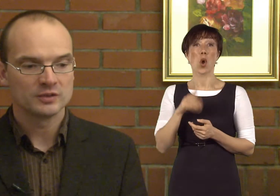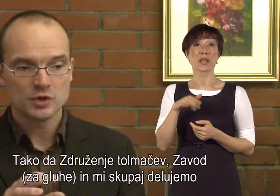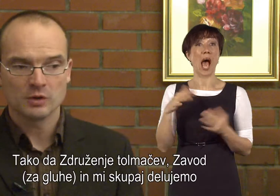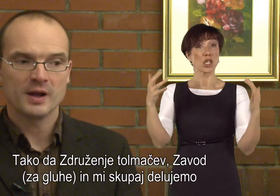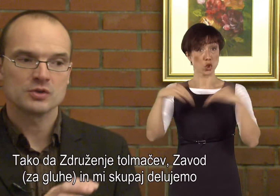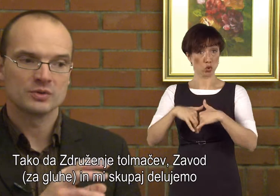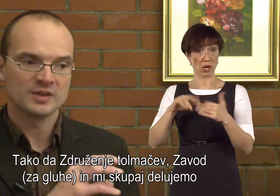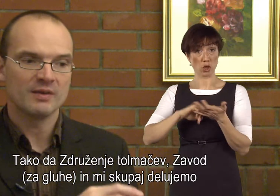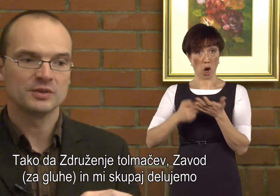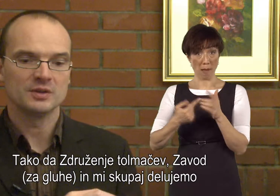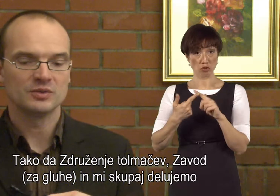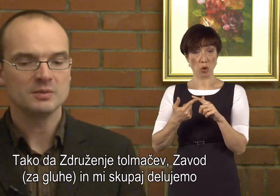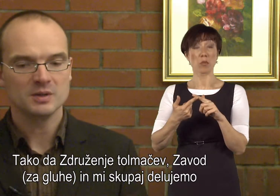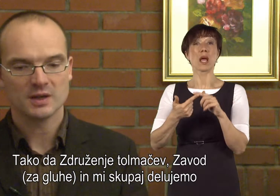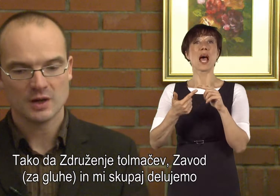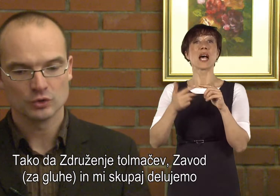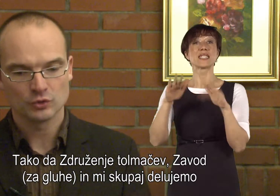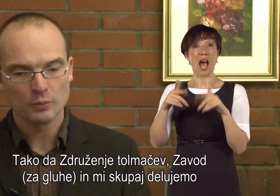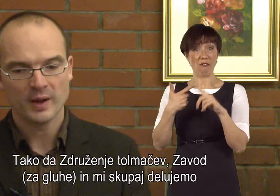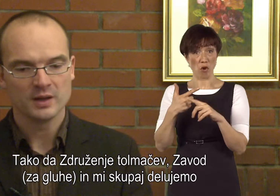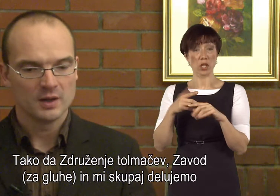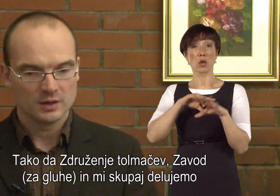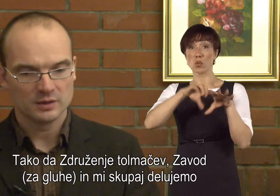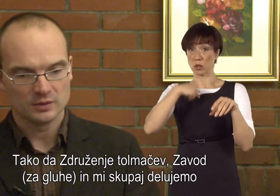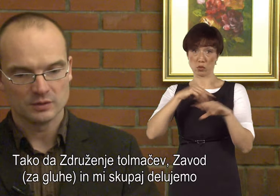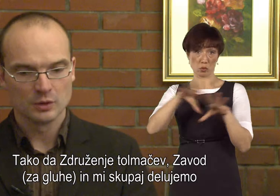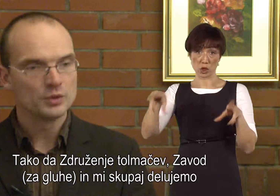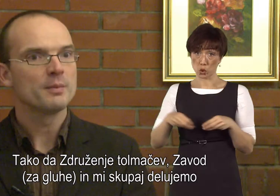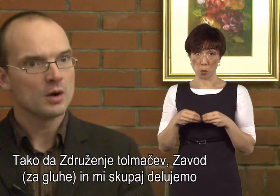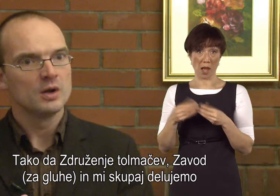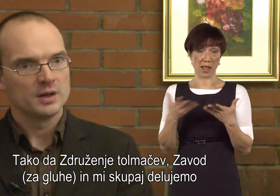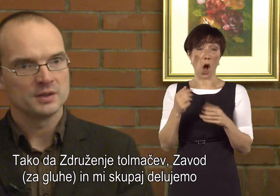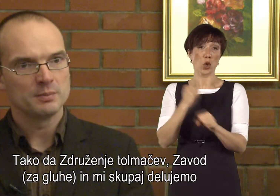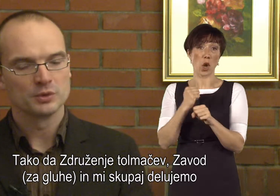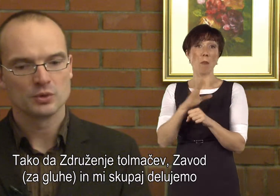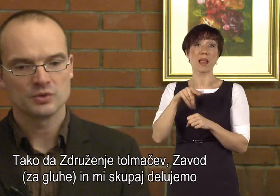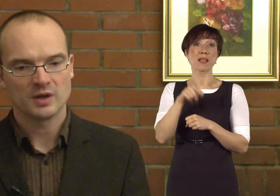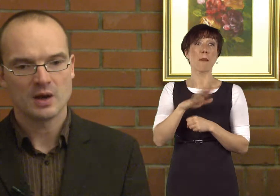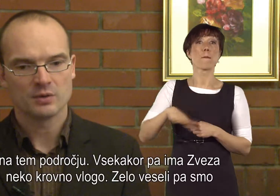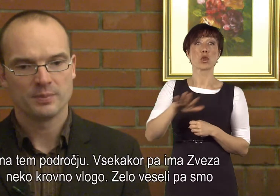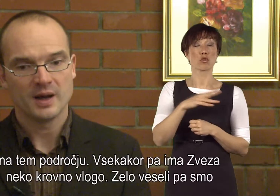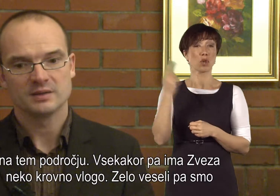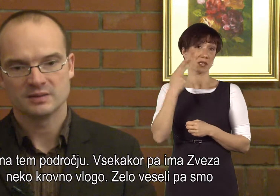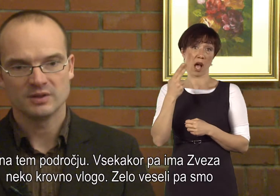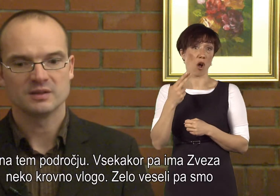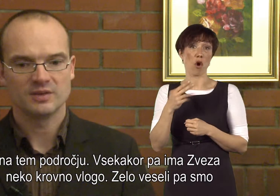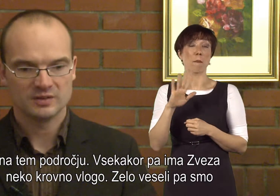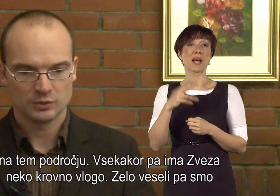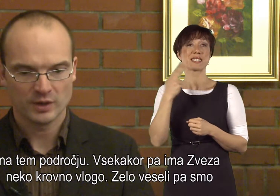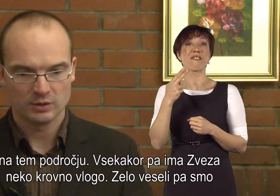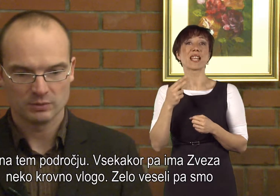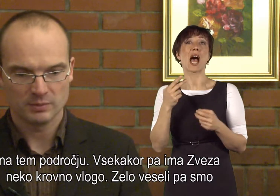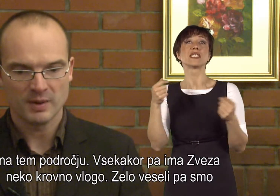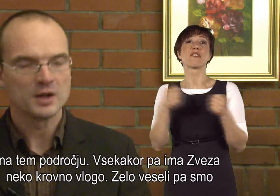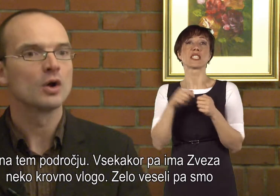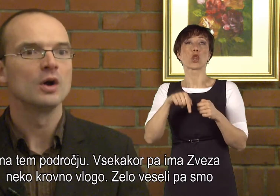Tako da Združenje tolmačev, zavod in vsi mi nekako skupaj delujemo na tem področju, vsekakor pa seveda zveza